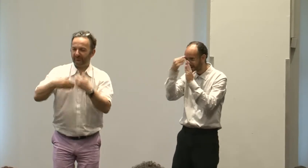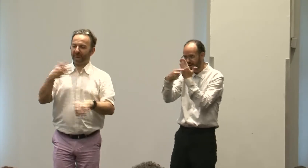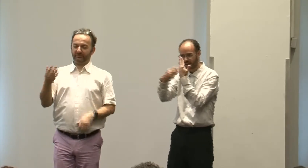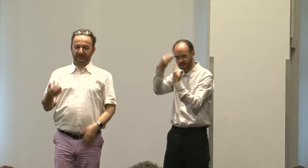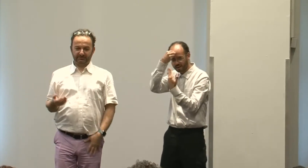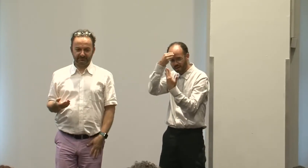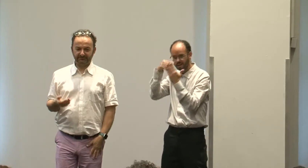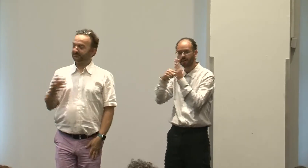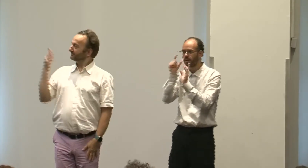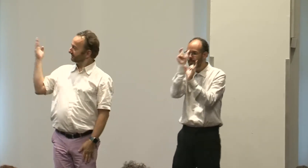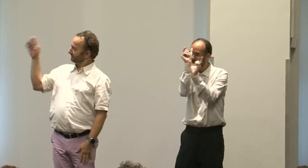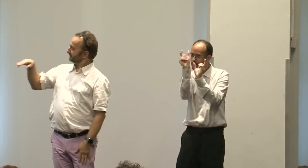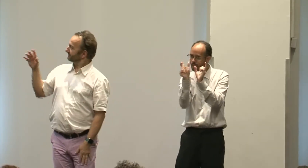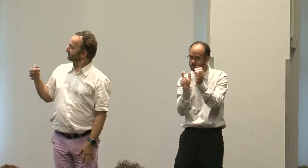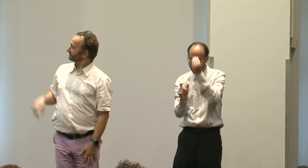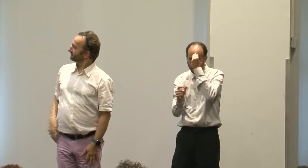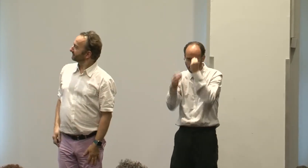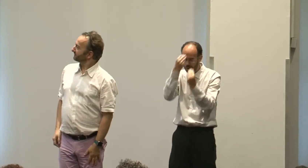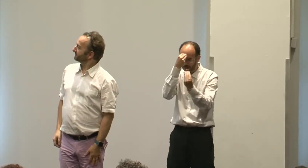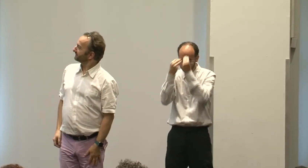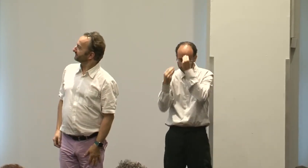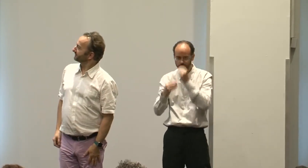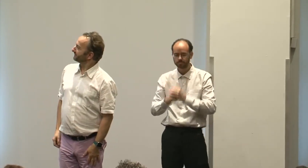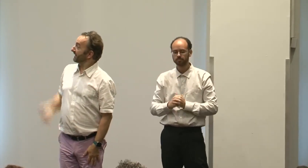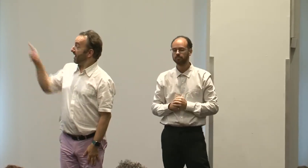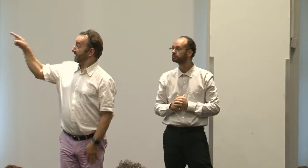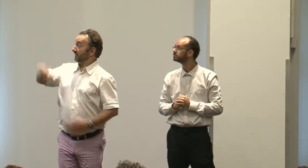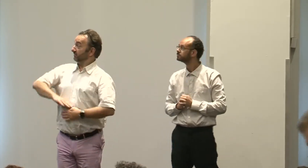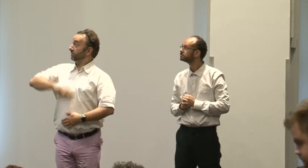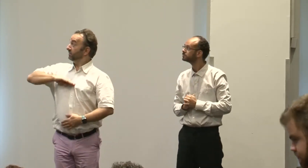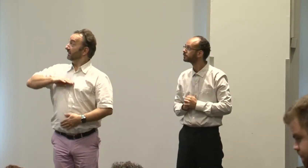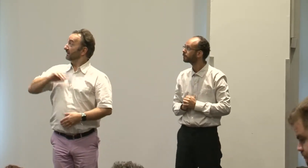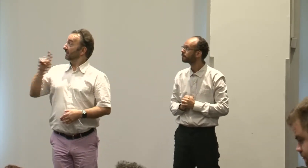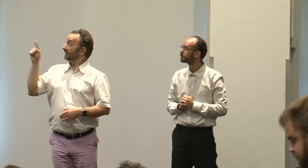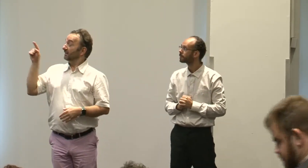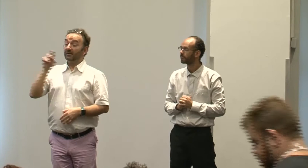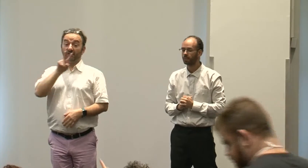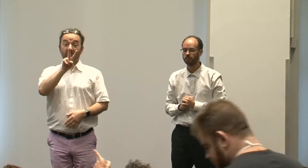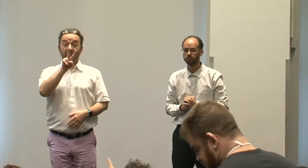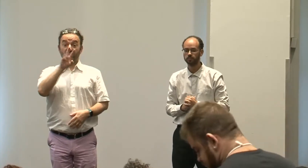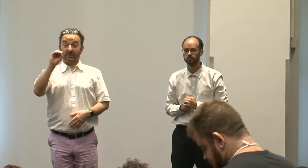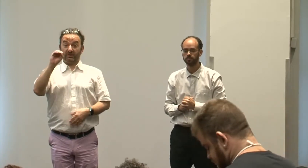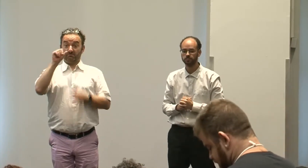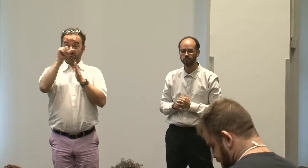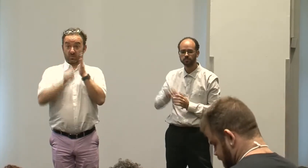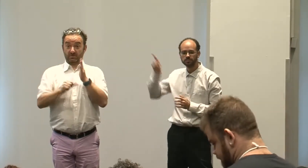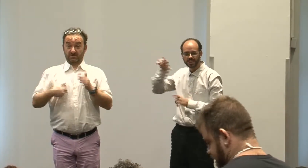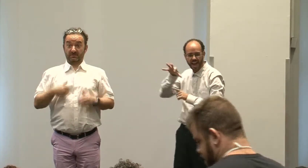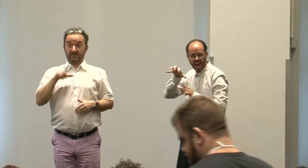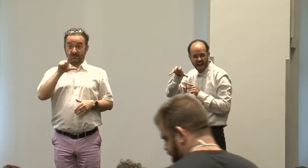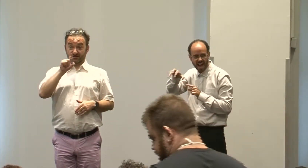né? Eu gravei isso, as palavras, através das imagens que ela me mostrava.